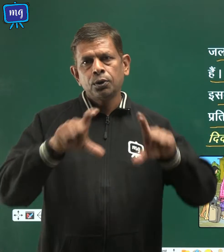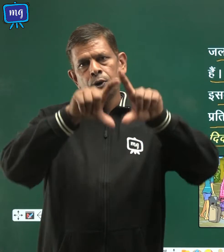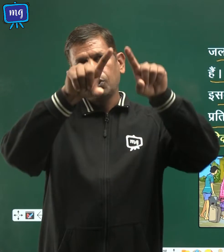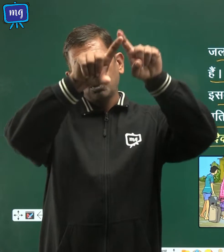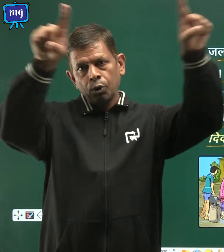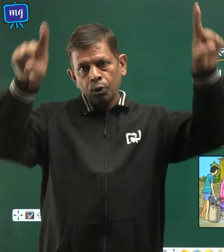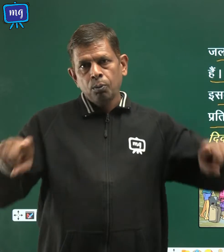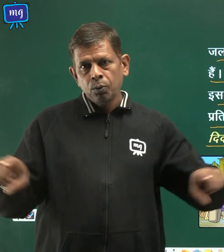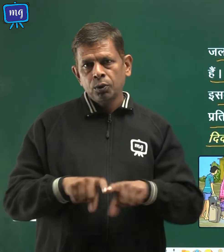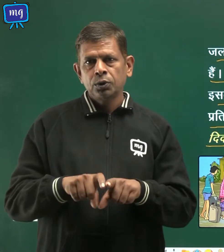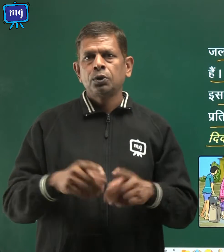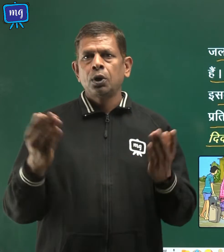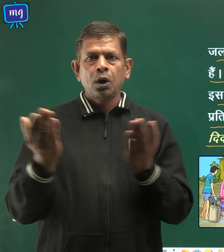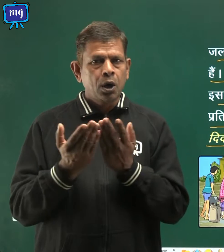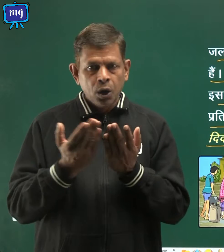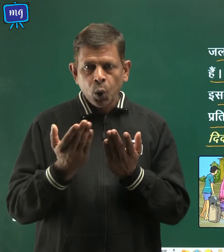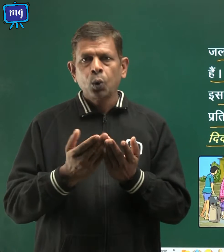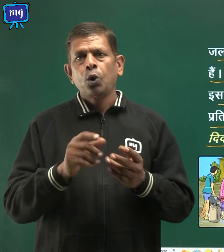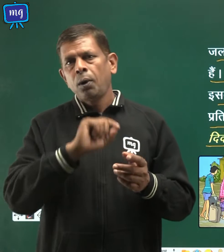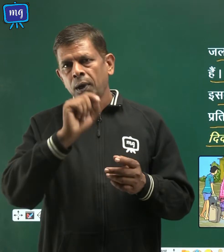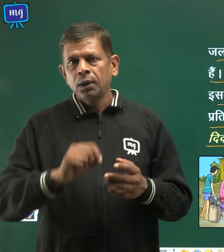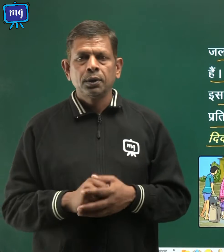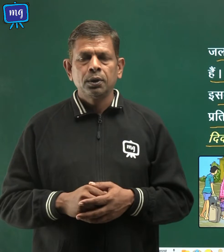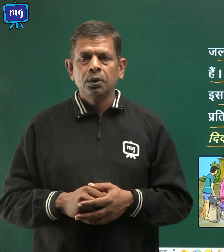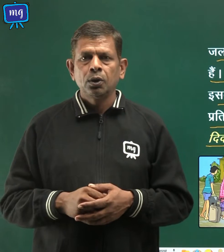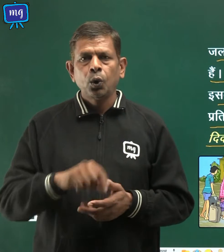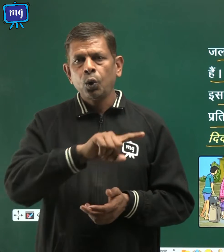हैं स्कूलों में, तुम भी बनाते होगे,